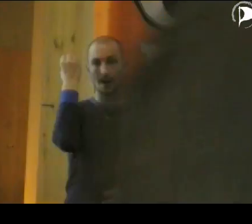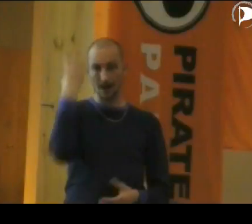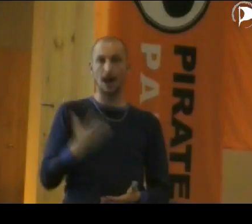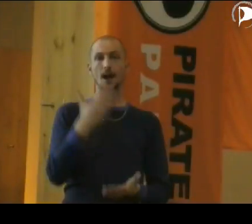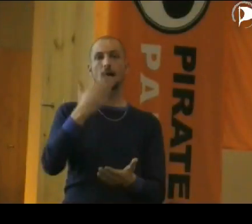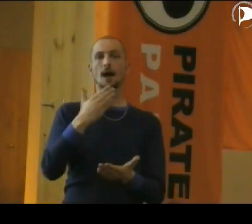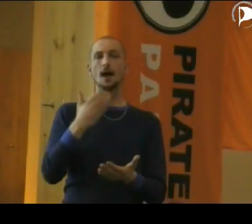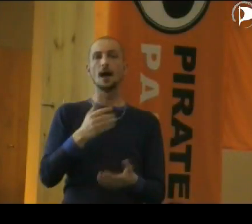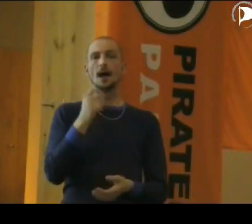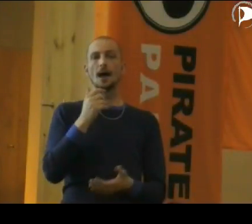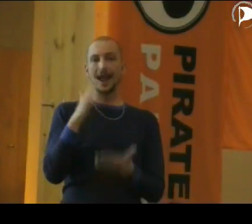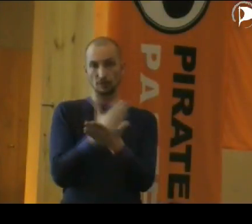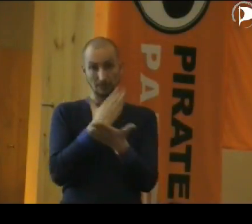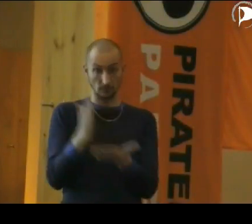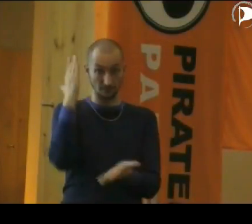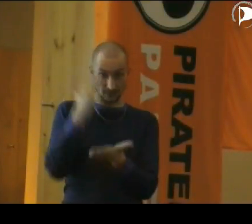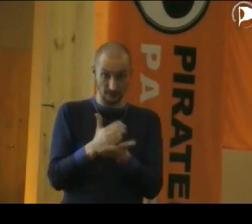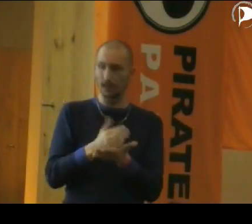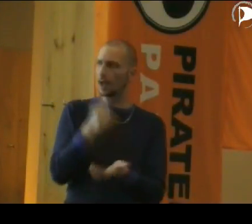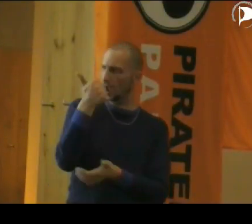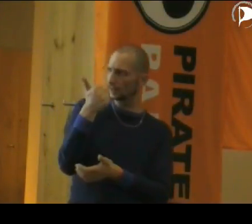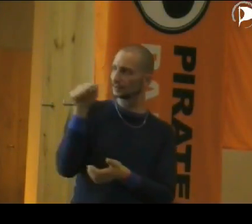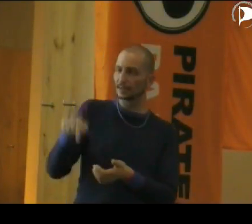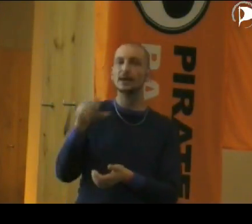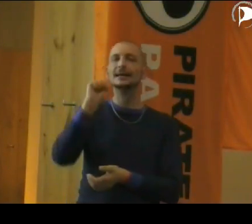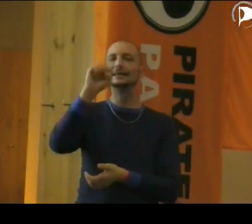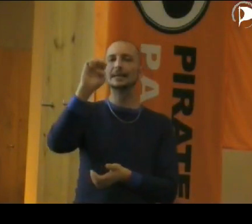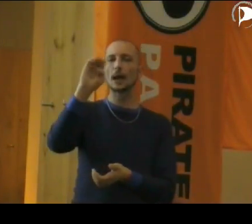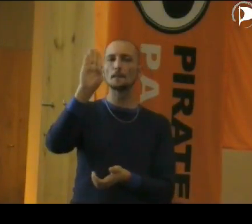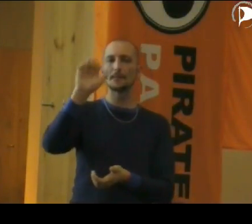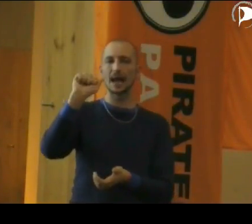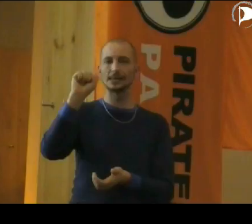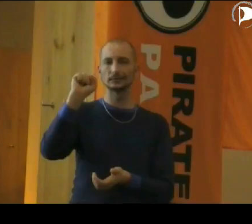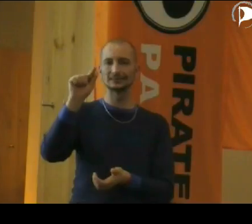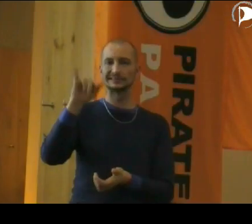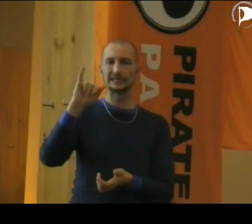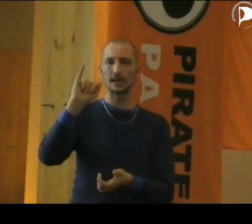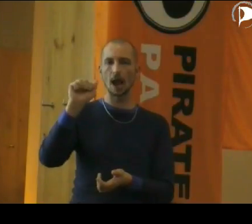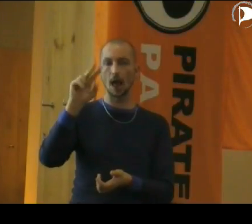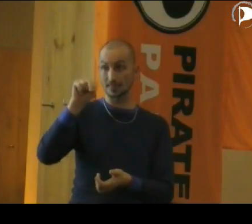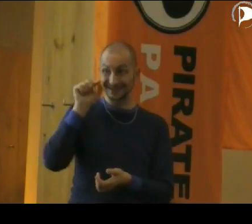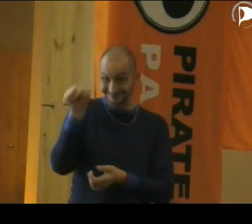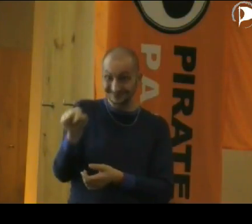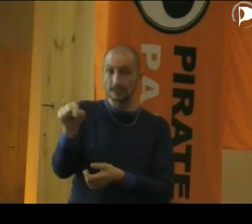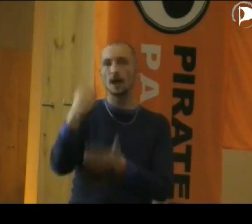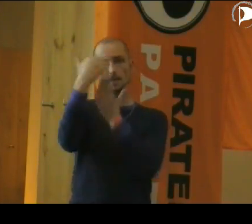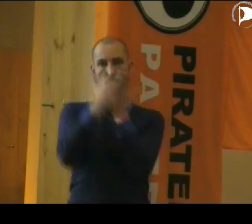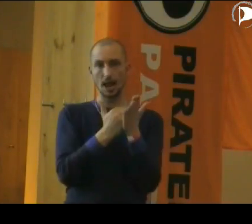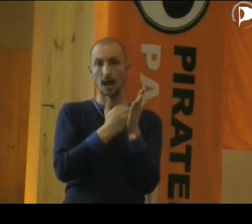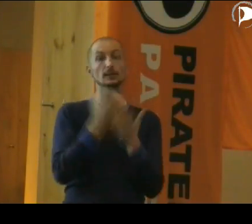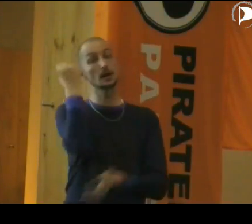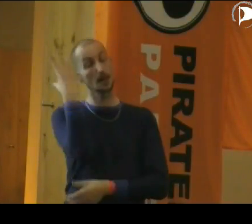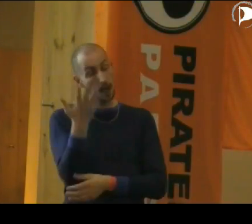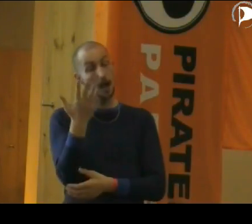es war einmal würde ich schon gerne freund sebastian wissen der hat so lehne recht